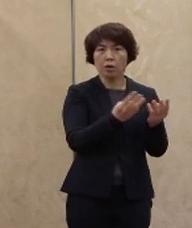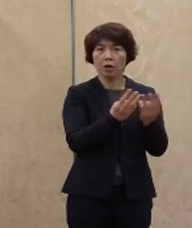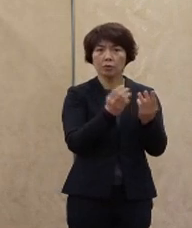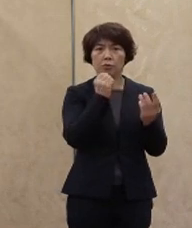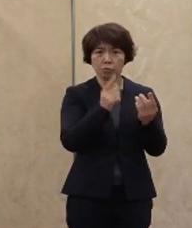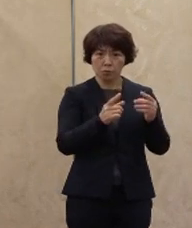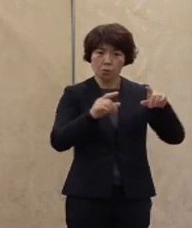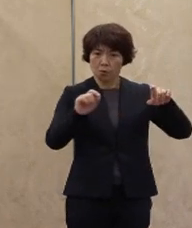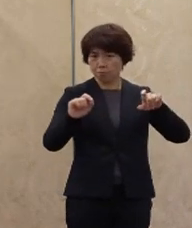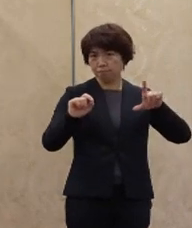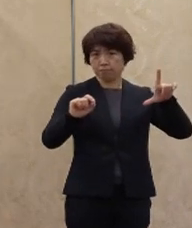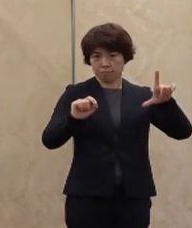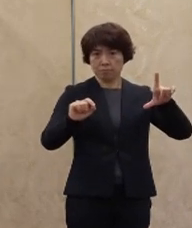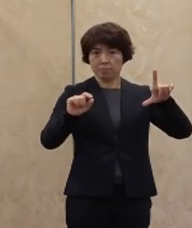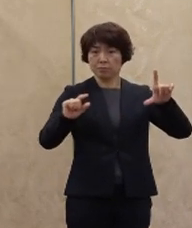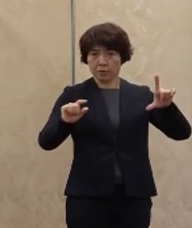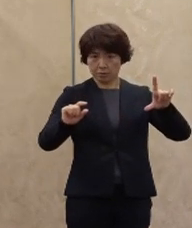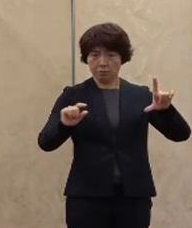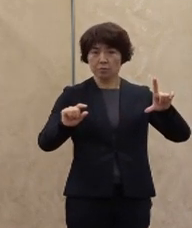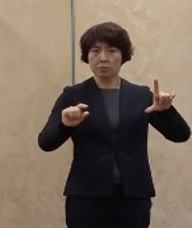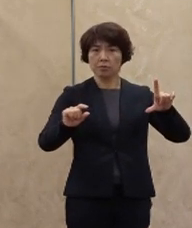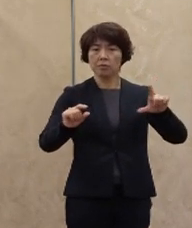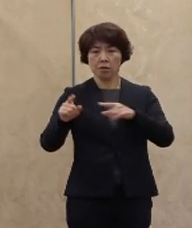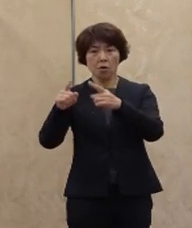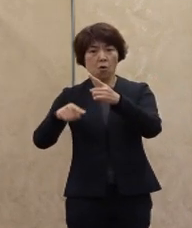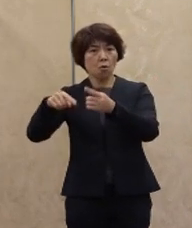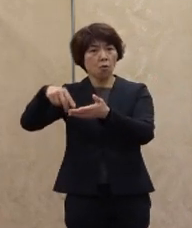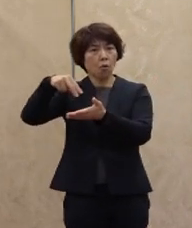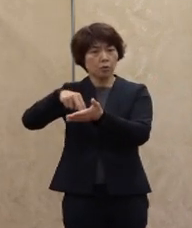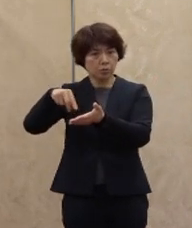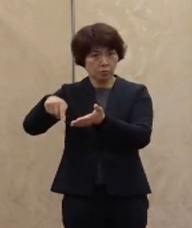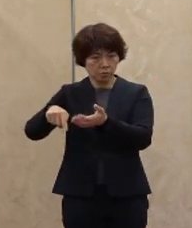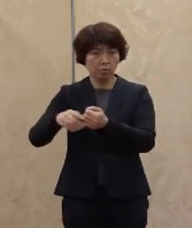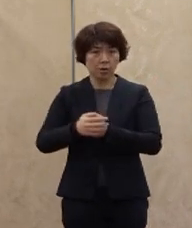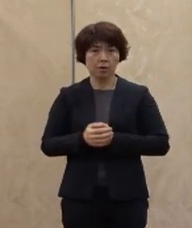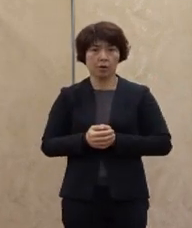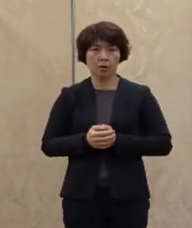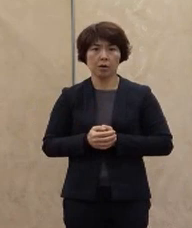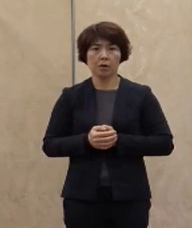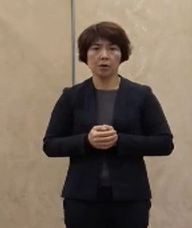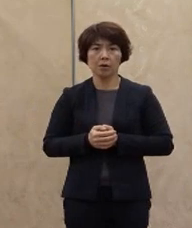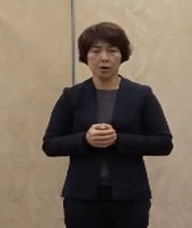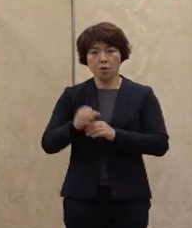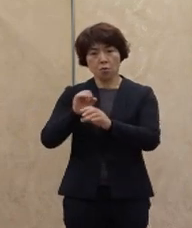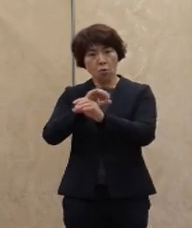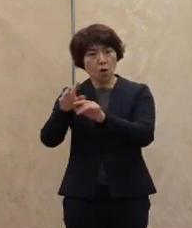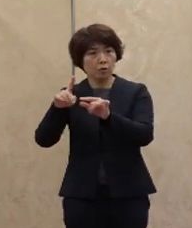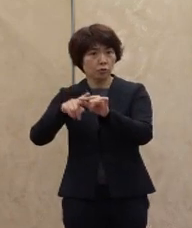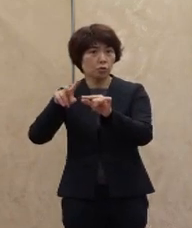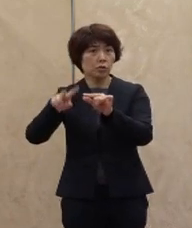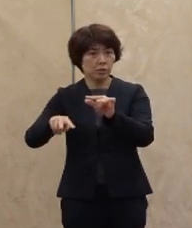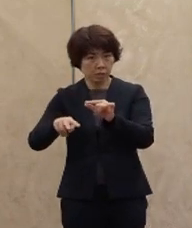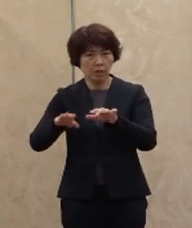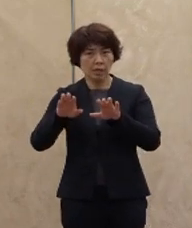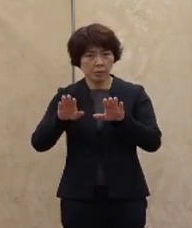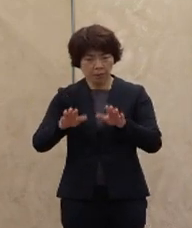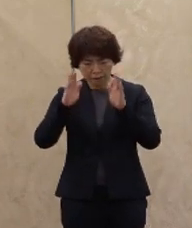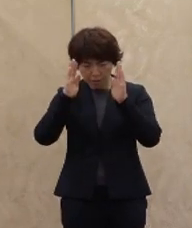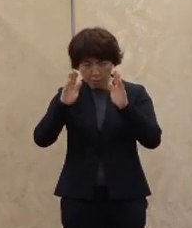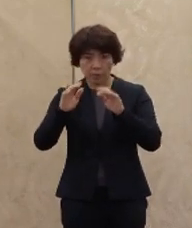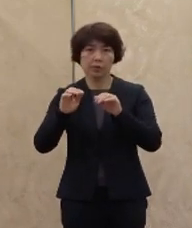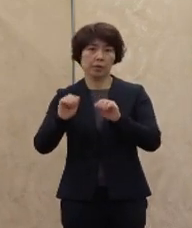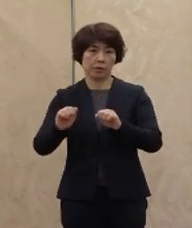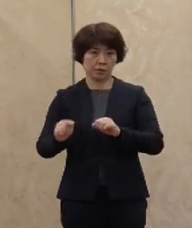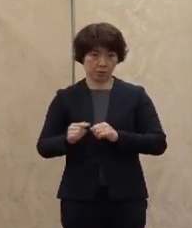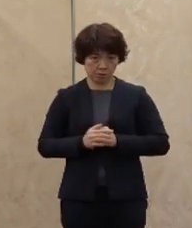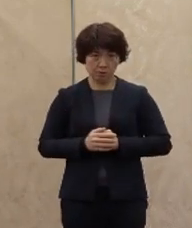圧倒的に多いという中で、まあ、当然公立公的病院はコロナ中心にあの非常にこれは頑張って今やっているところでもあり